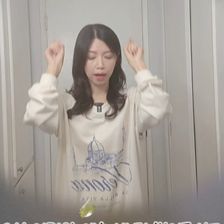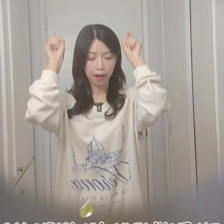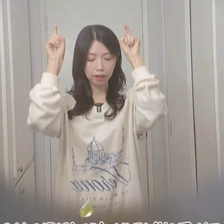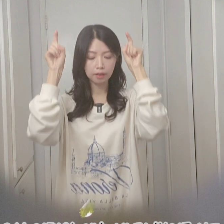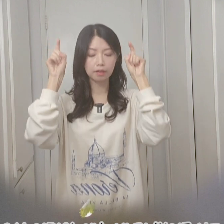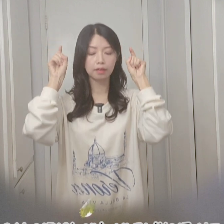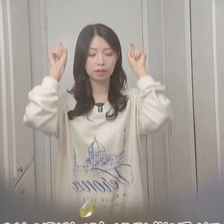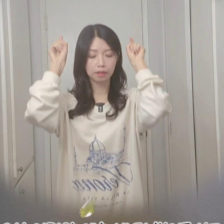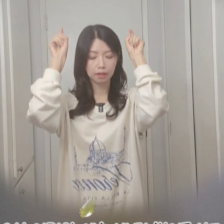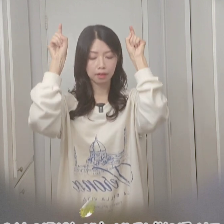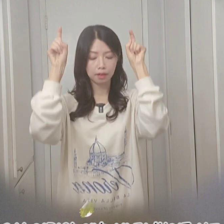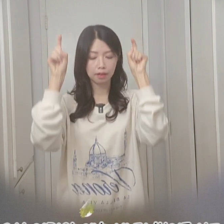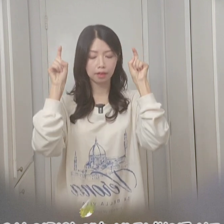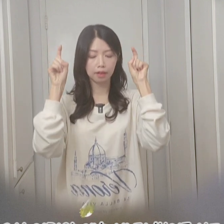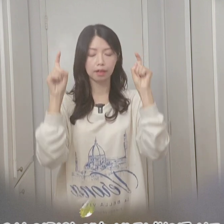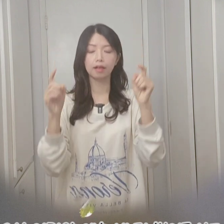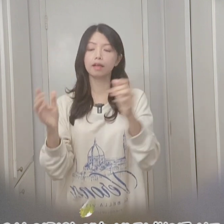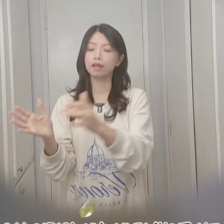어린 양